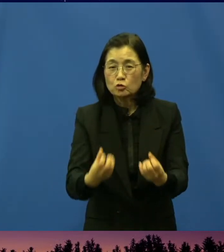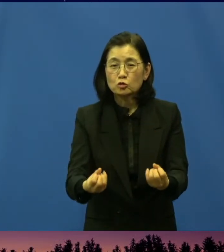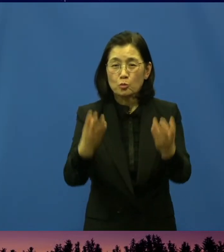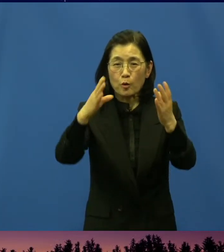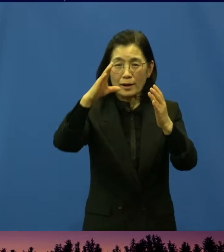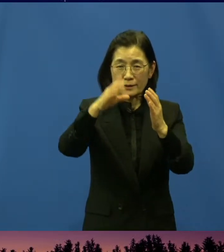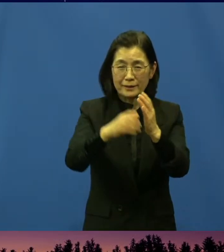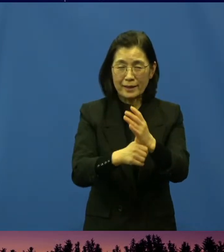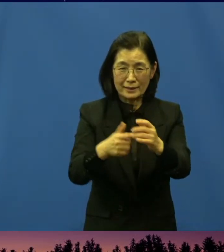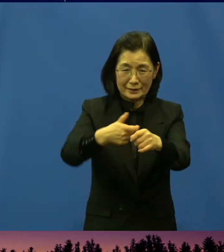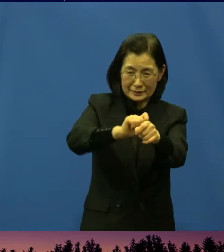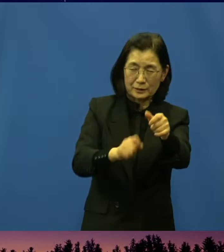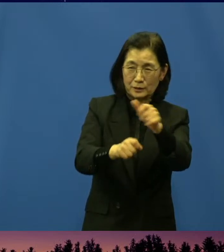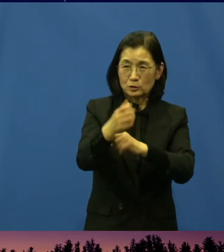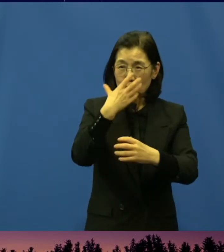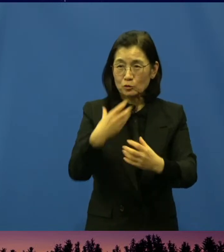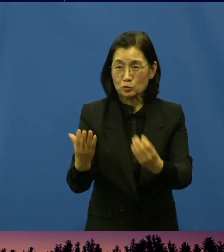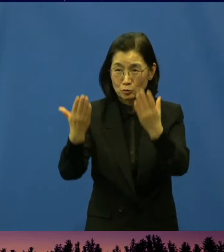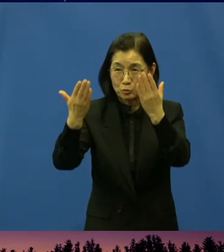그죠?